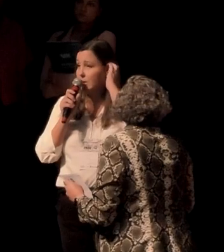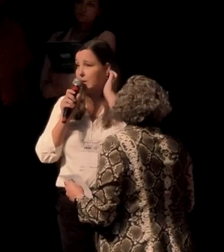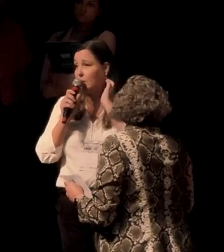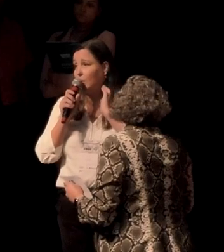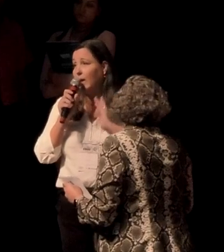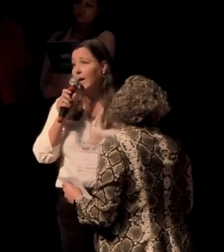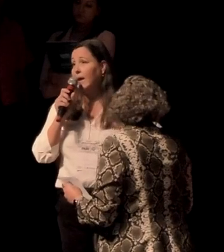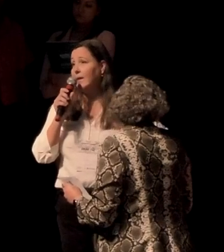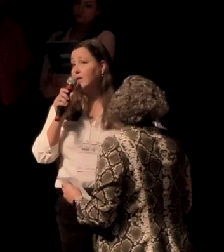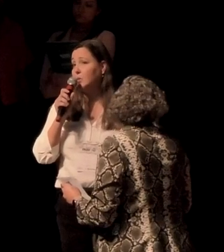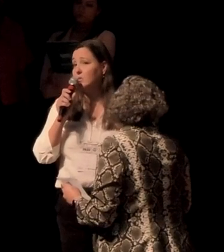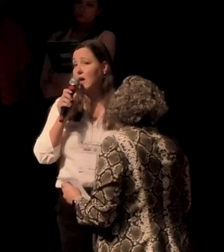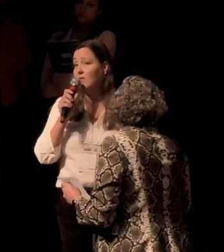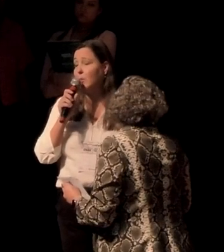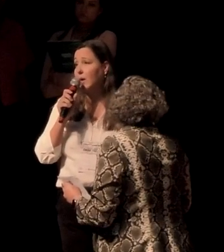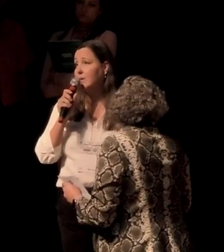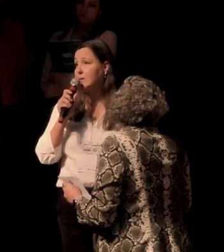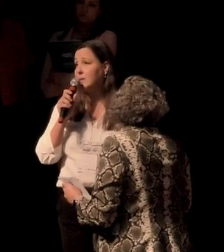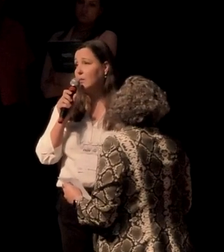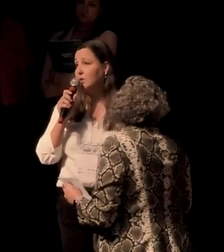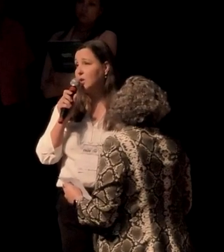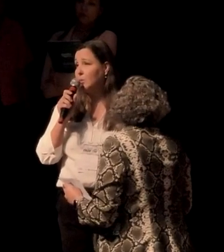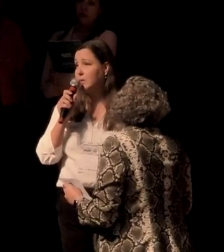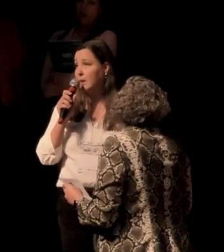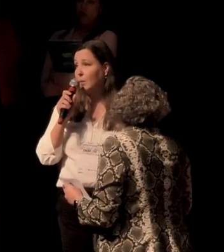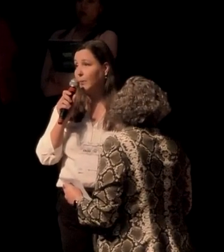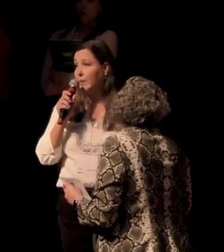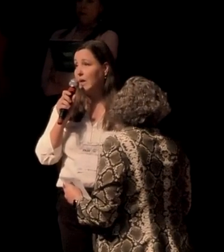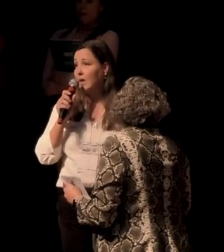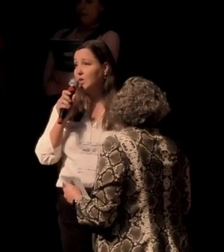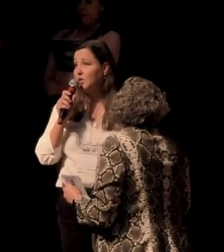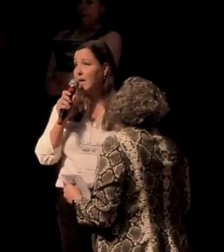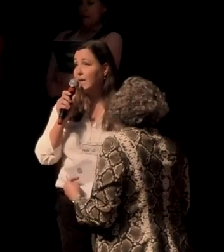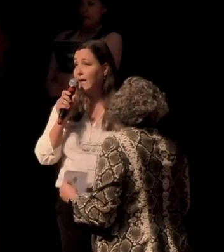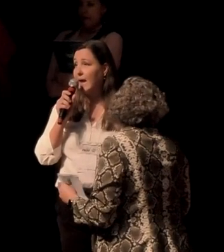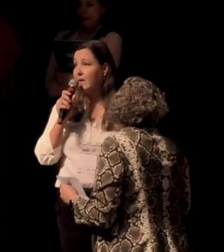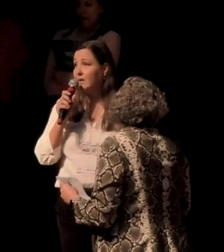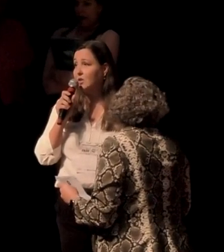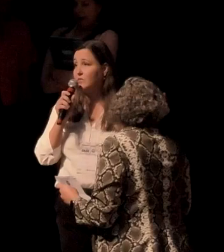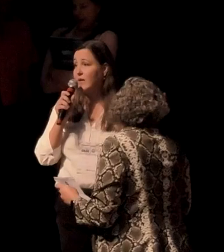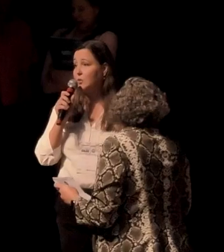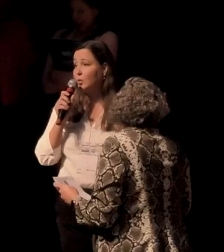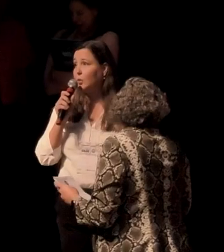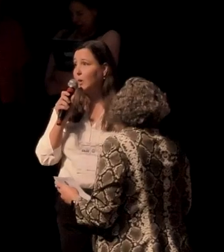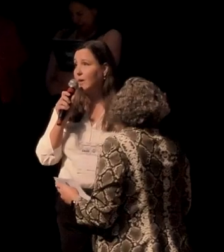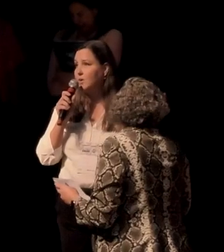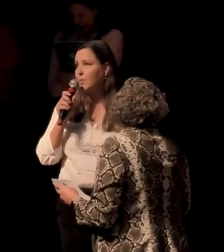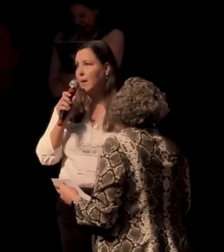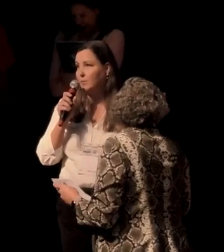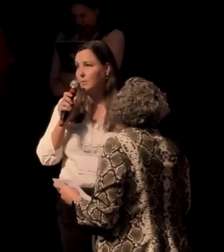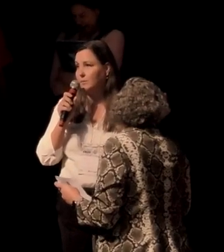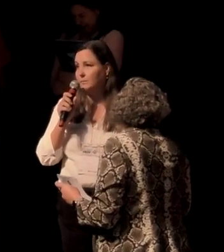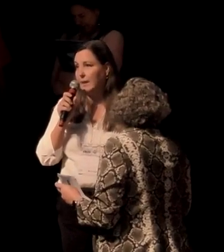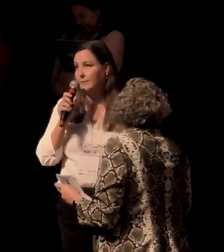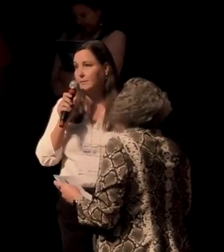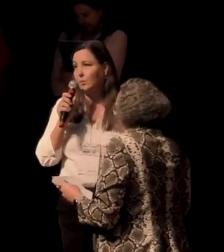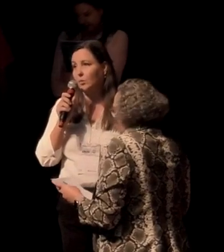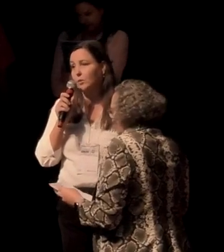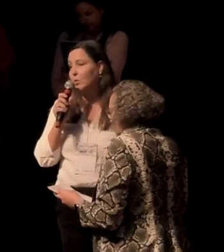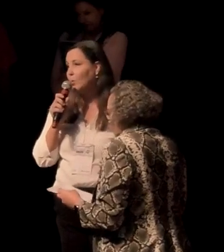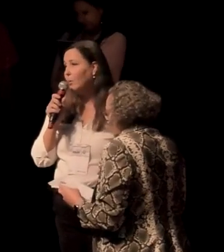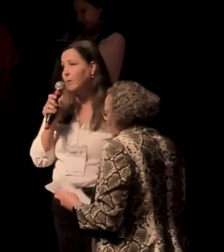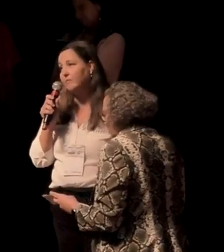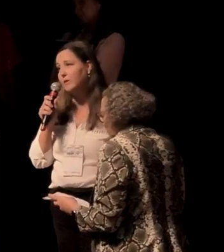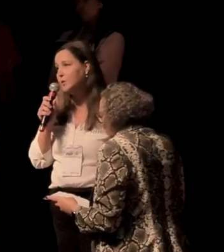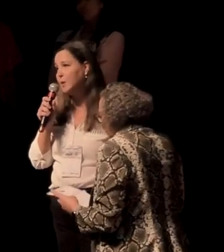de Educação é que é responsável pela aquisição distribuição a gente da área técnica a gente faz todo o planejamento tá então